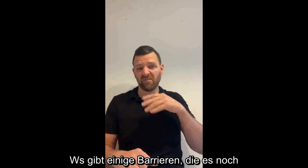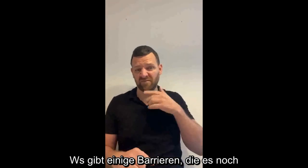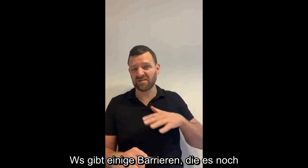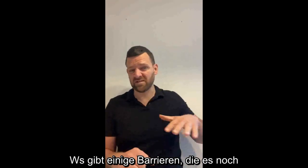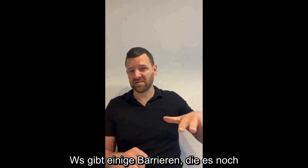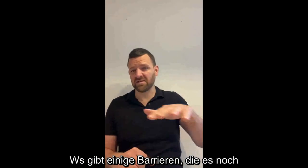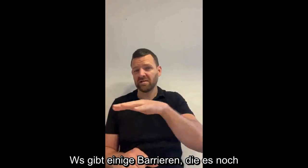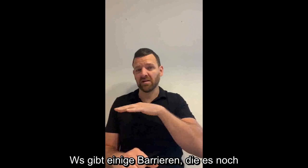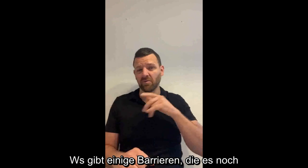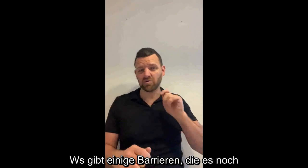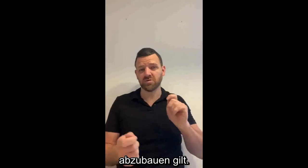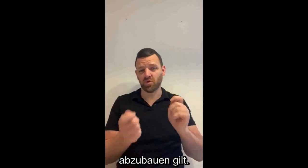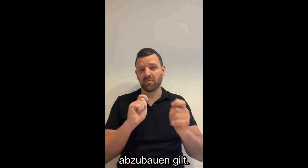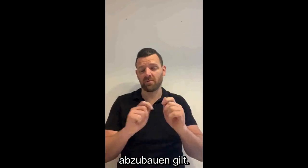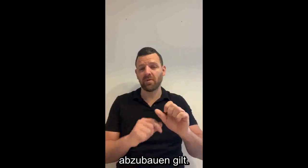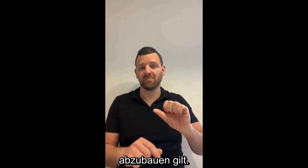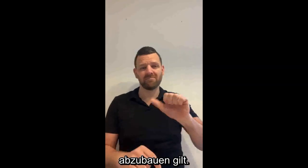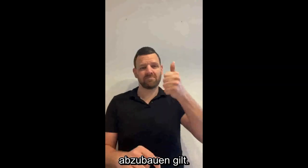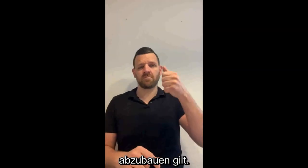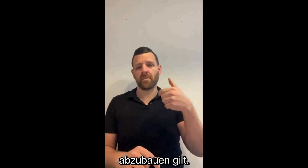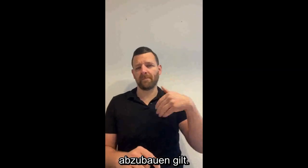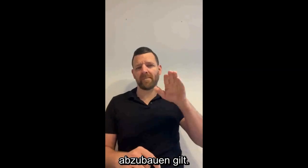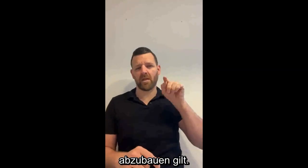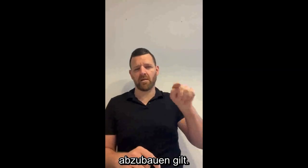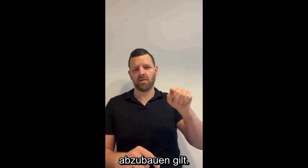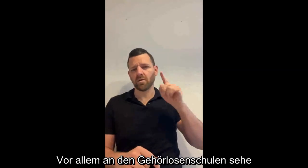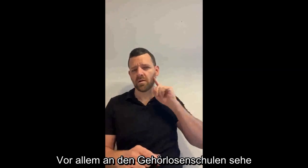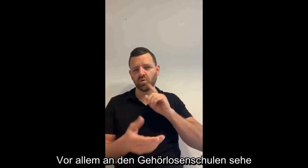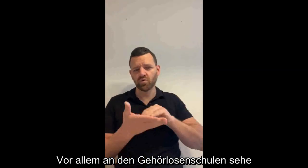es gibt einige Barrieren die es noch gilt abzubauen